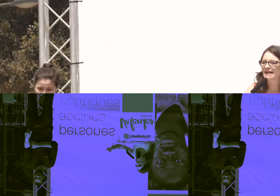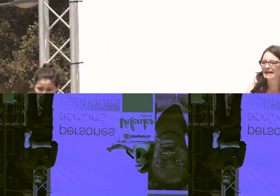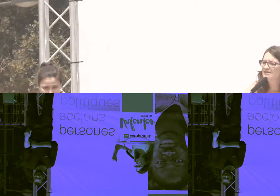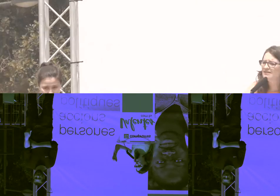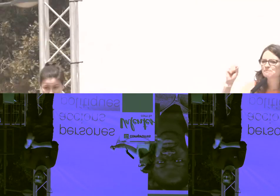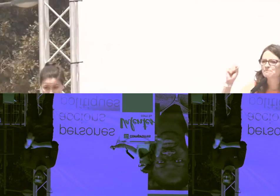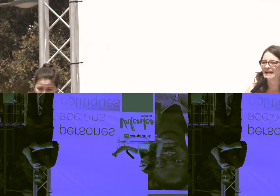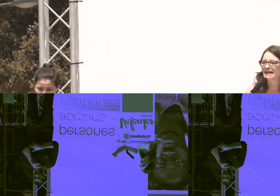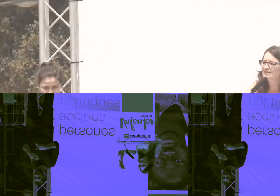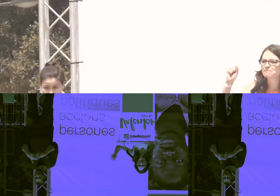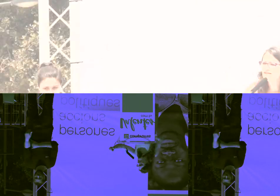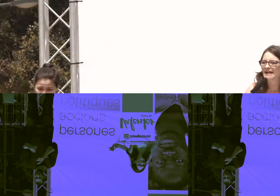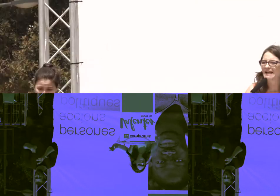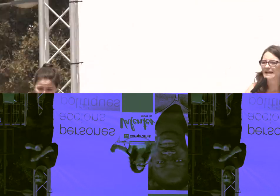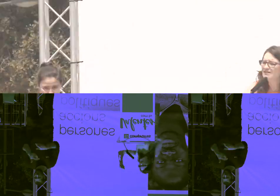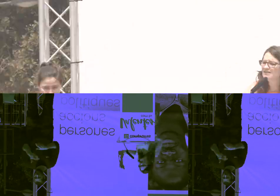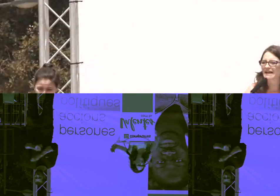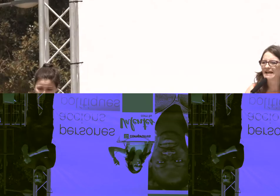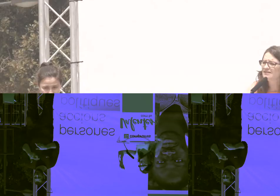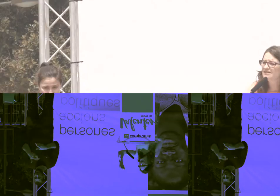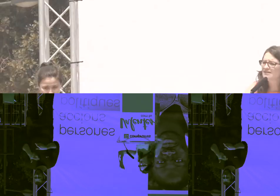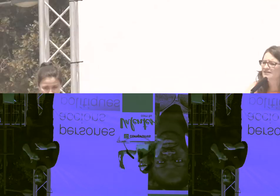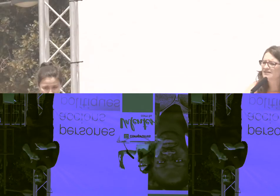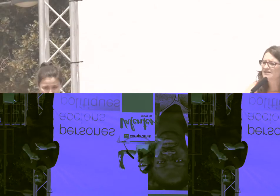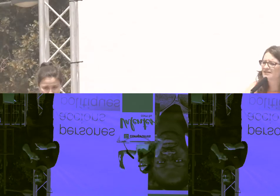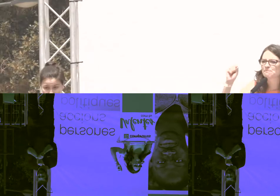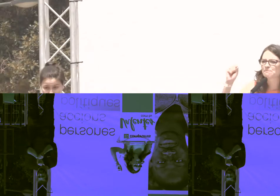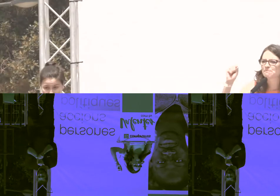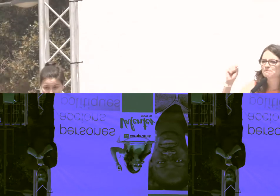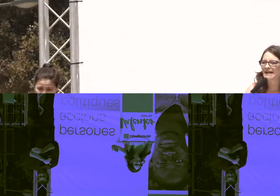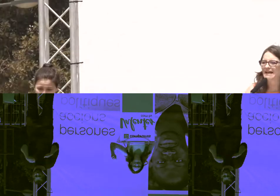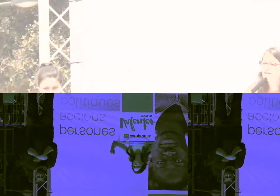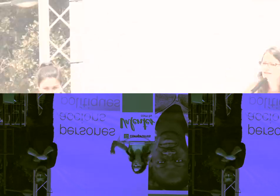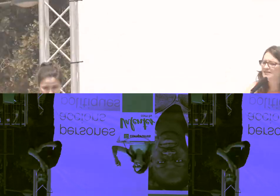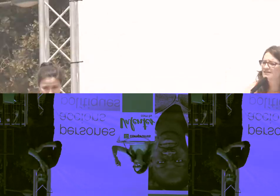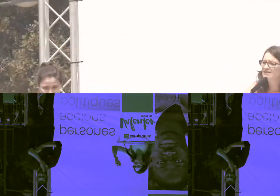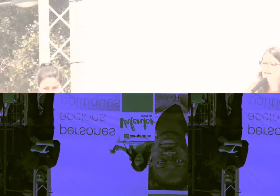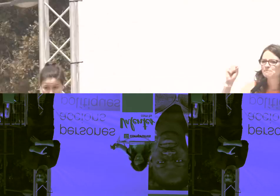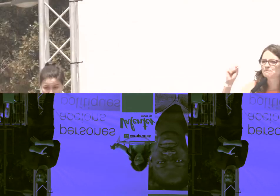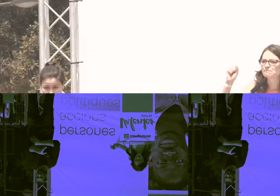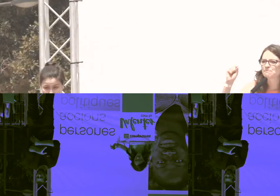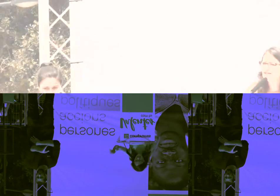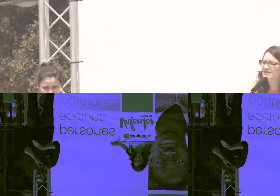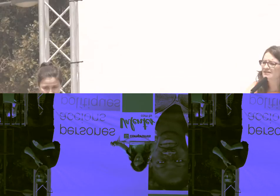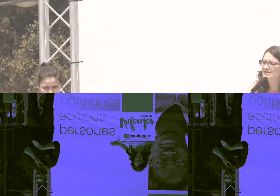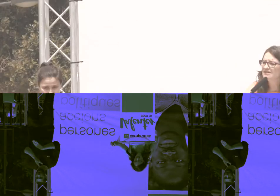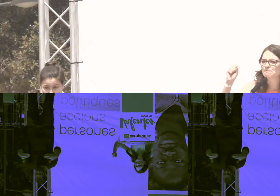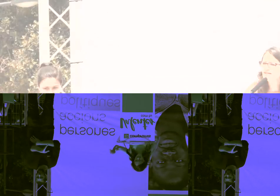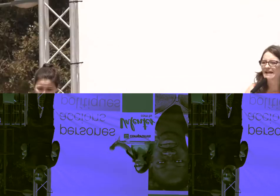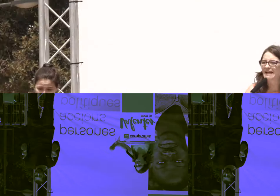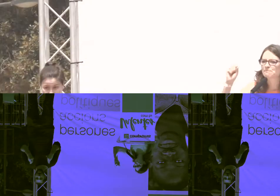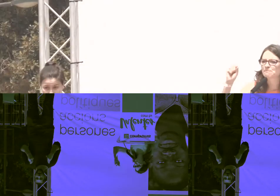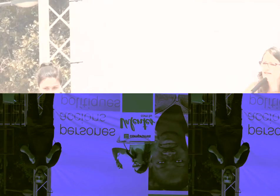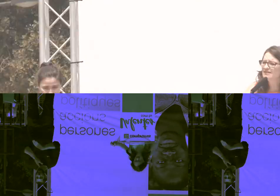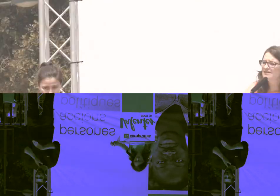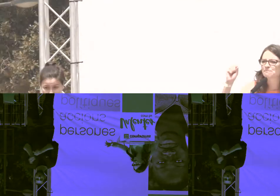polítiques de quilòmetre zero per a que els agricultors puguen fer venda directa, per a que tinguin un marge per a guanyar-se la vida. Estem promocionant